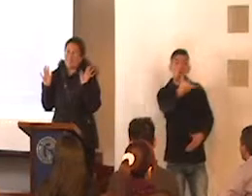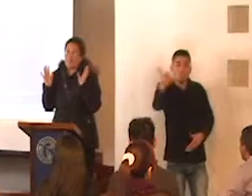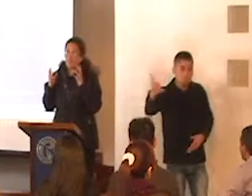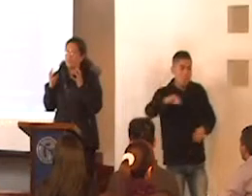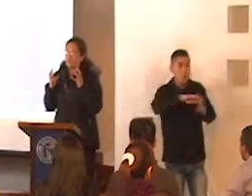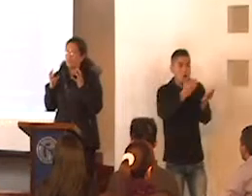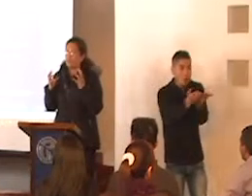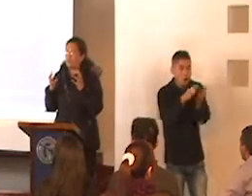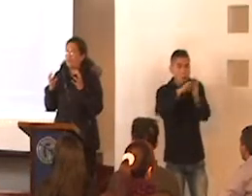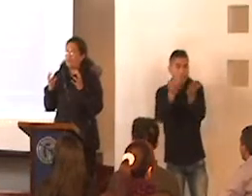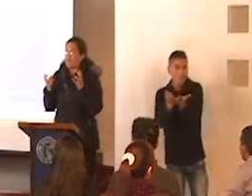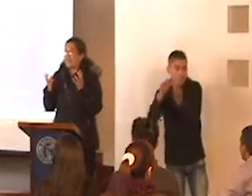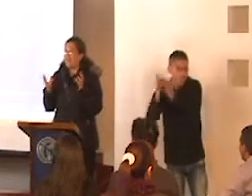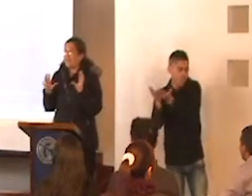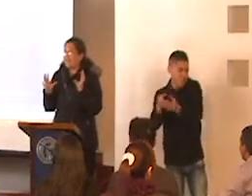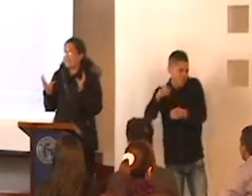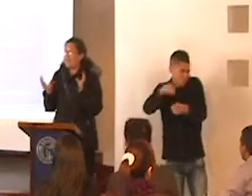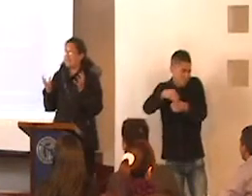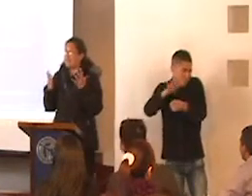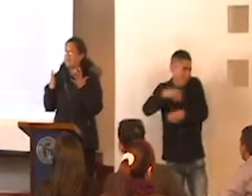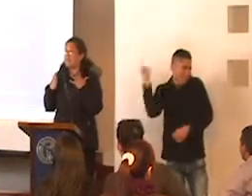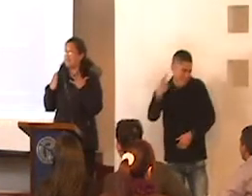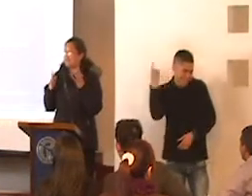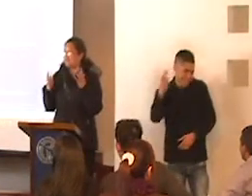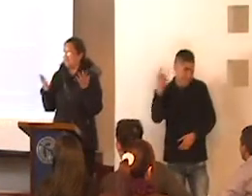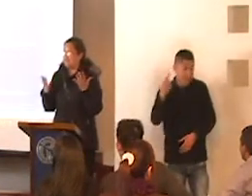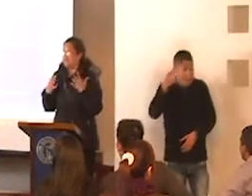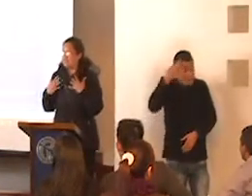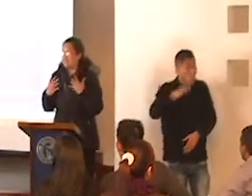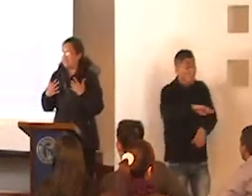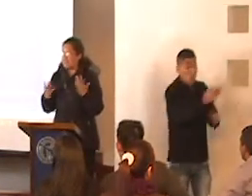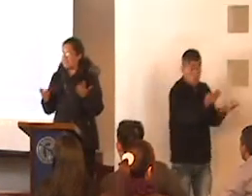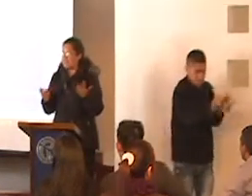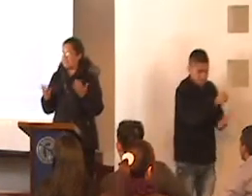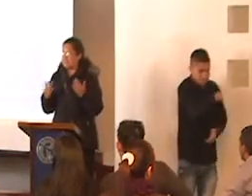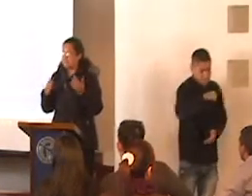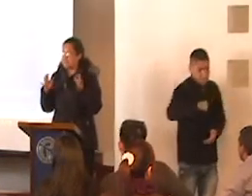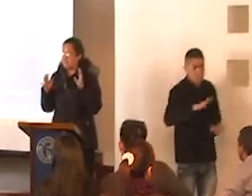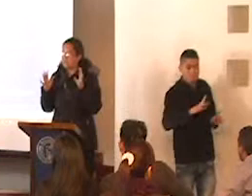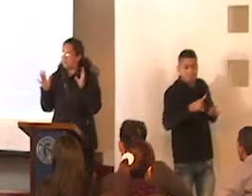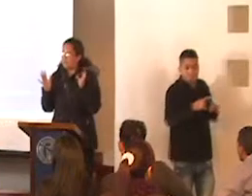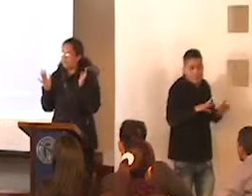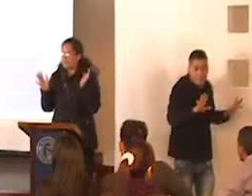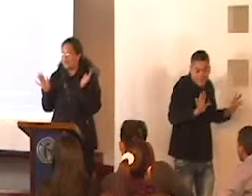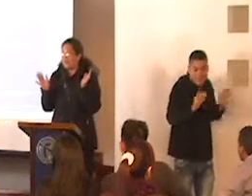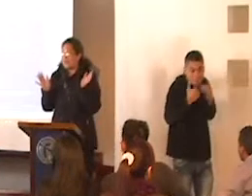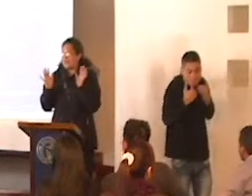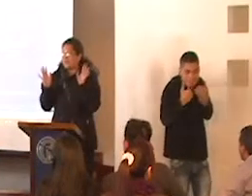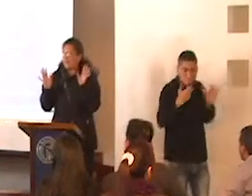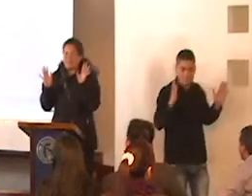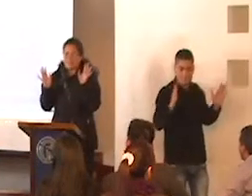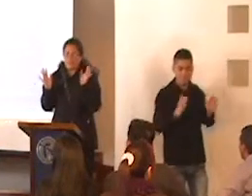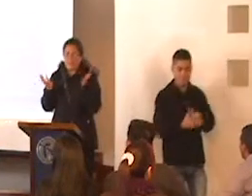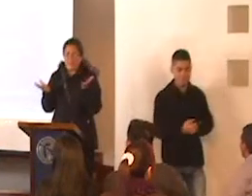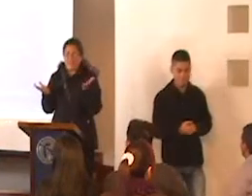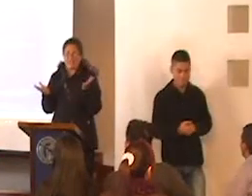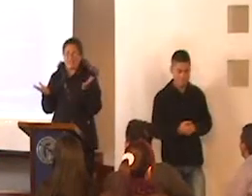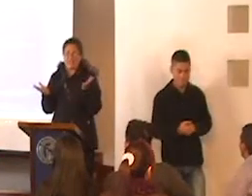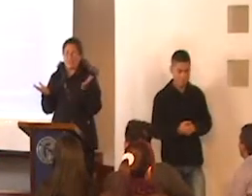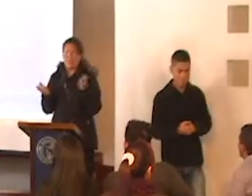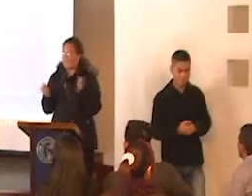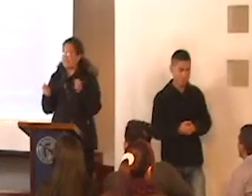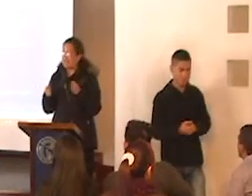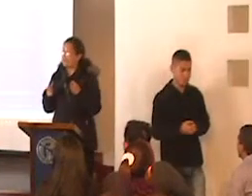nivel oficial, sí, porque de pronto a nivel privado pudiera hablar de lo que pasa con mis hijos, pero en el caso de ellos